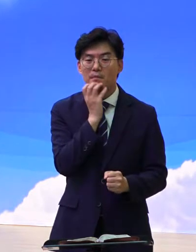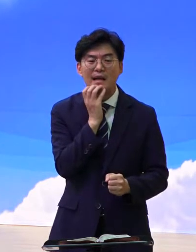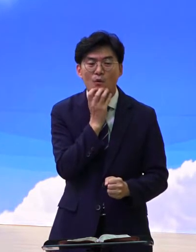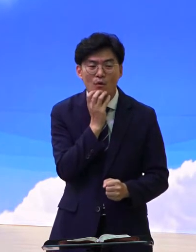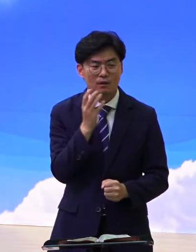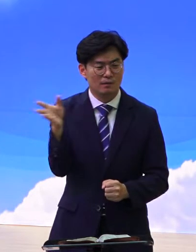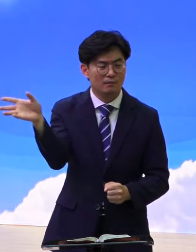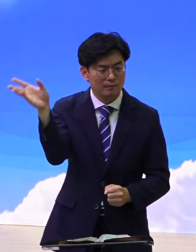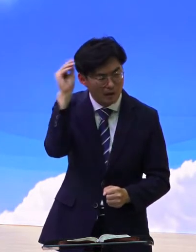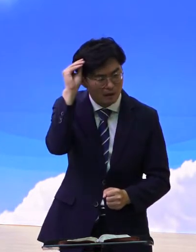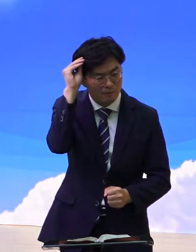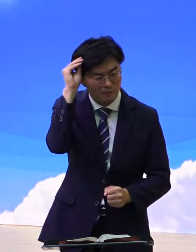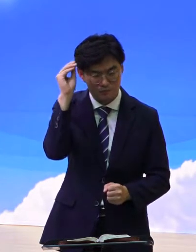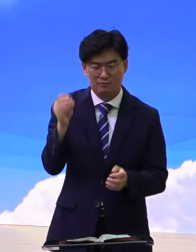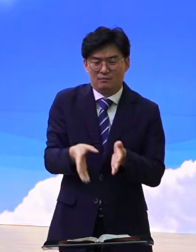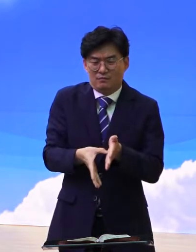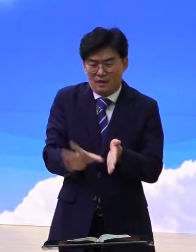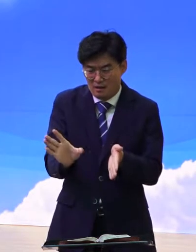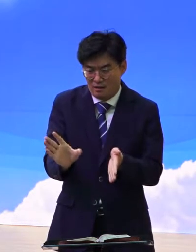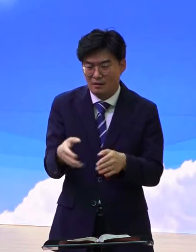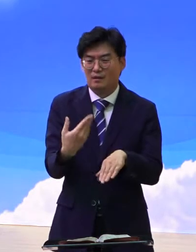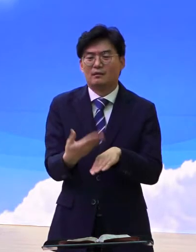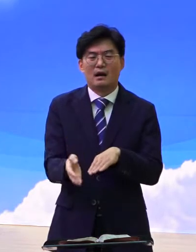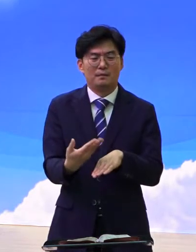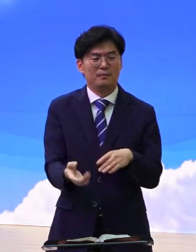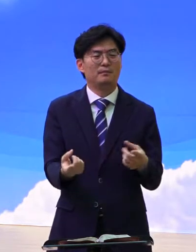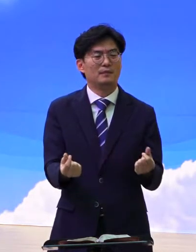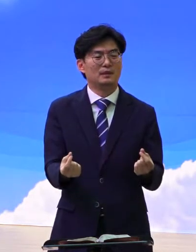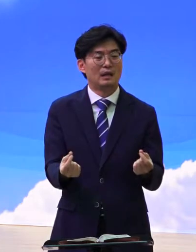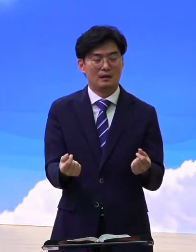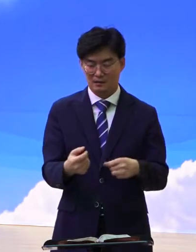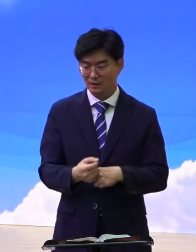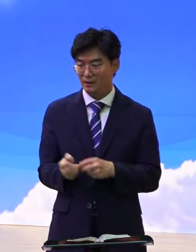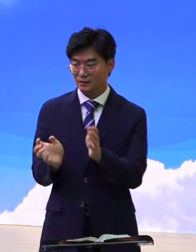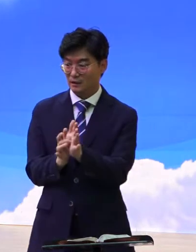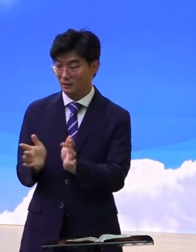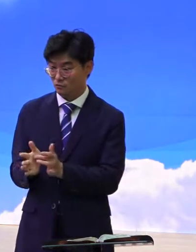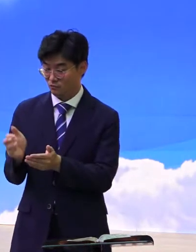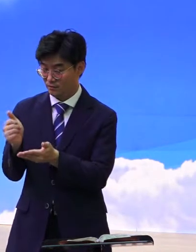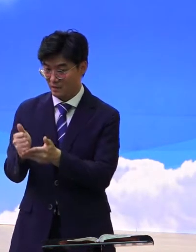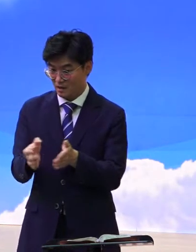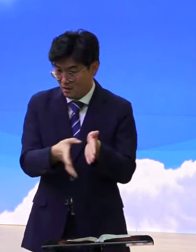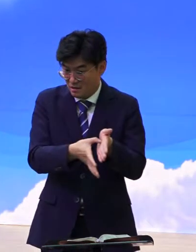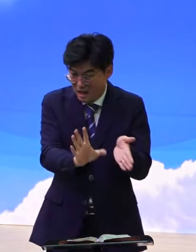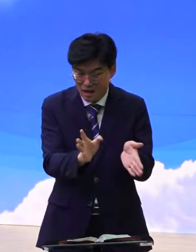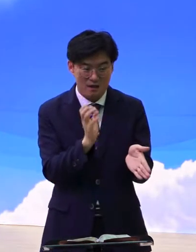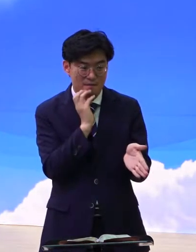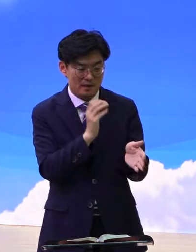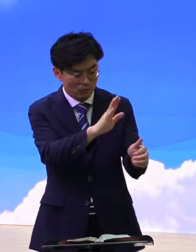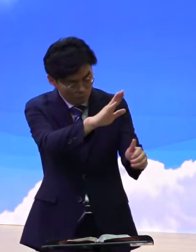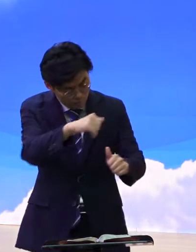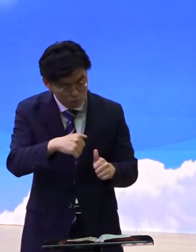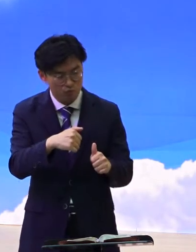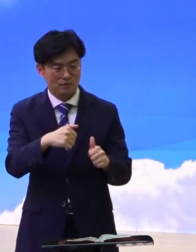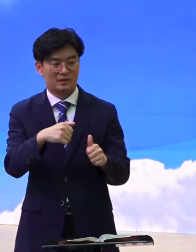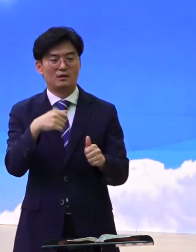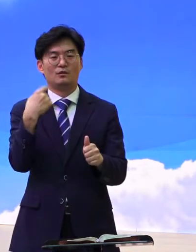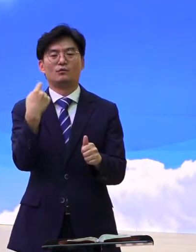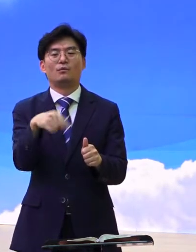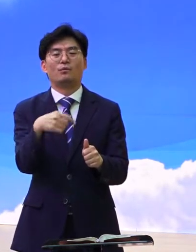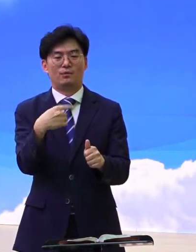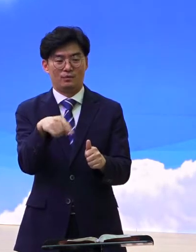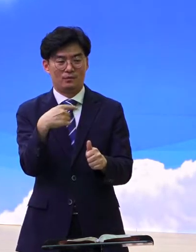또 예수님께서 그를 제자로 불러서 3년 동안이나 그를 훈련시키면서 함께 그를 키웠는데 그럼에도 예수님이 십자가에 달리실